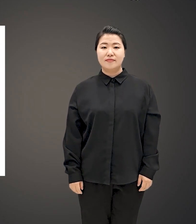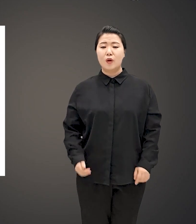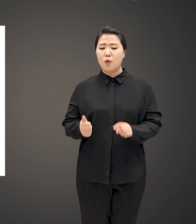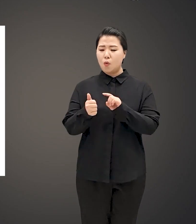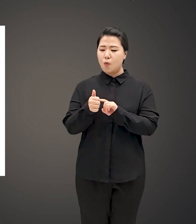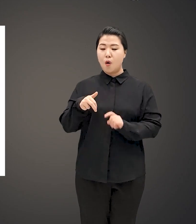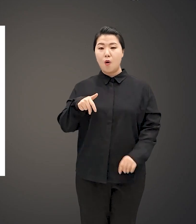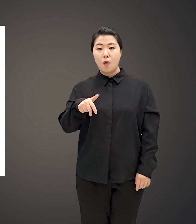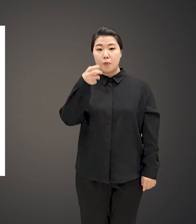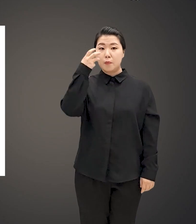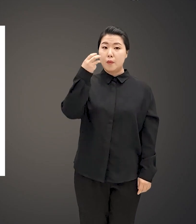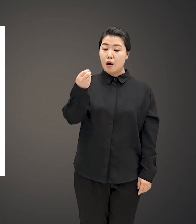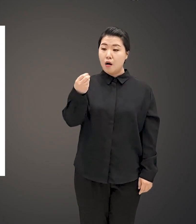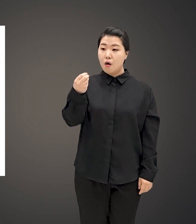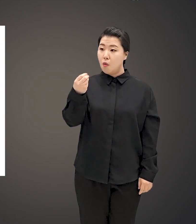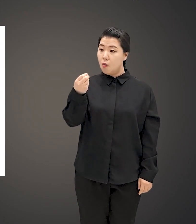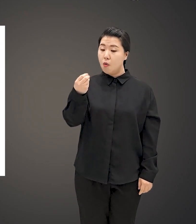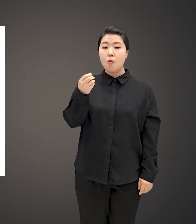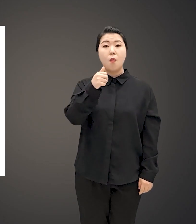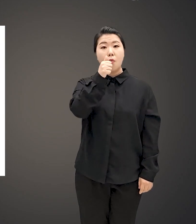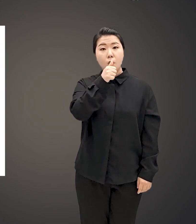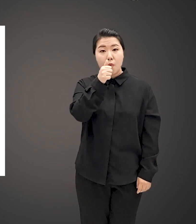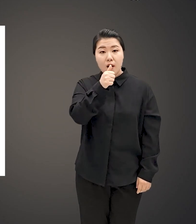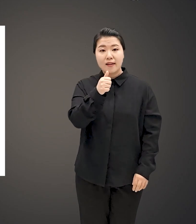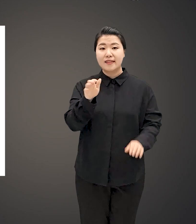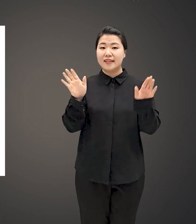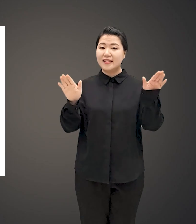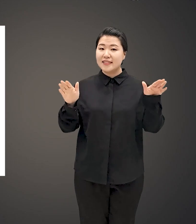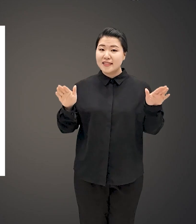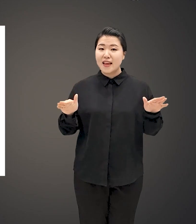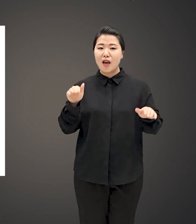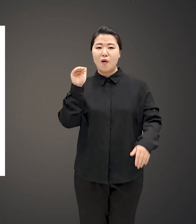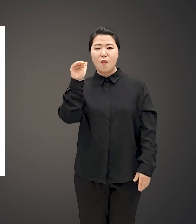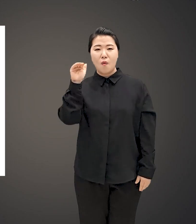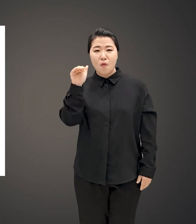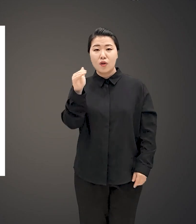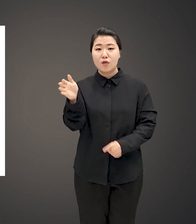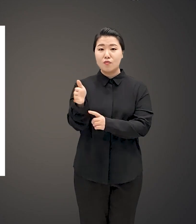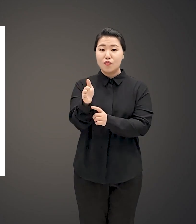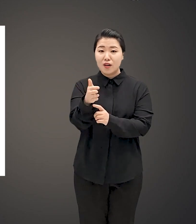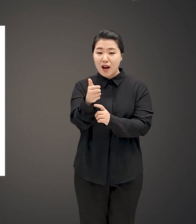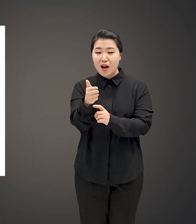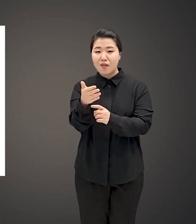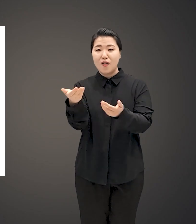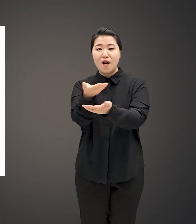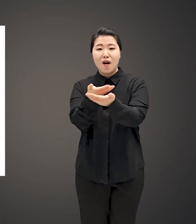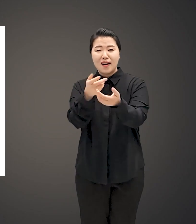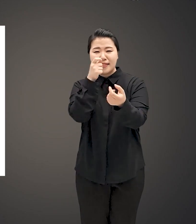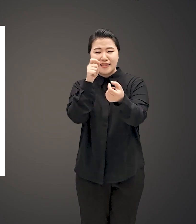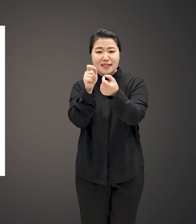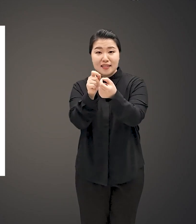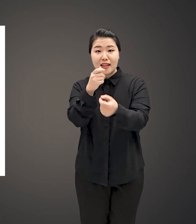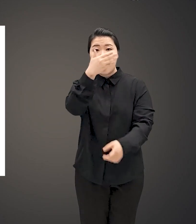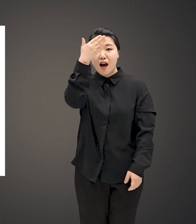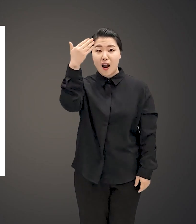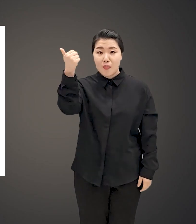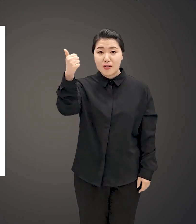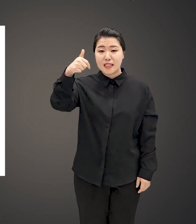이 소년의 시선 끝에는 길고양이뿐만이 아니라 새, 오리, 물고기들과 친한 끼꼬 할아버지가